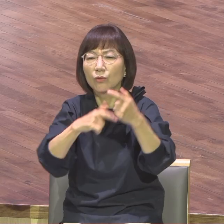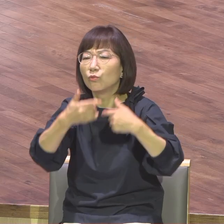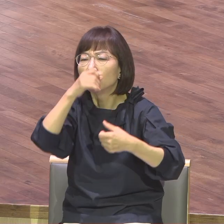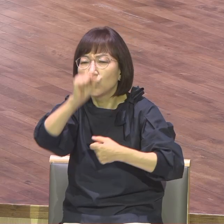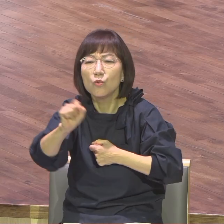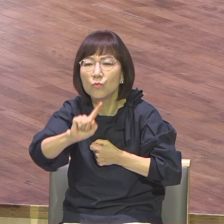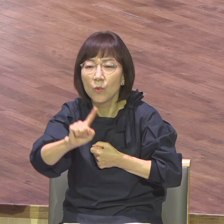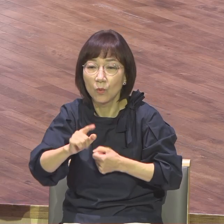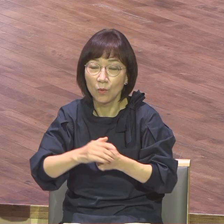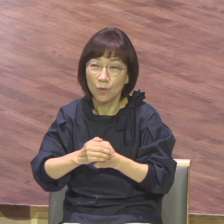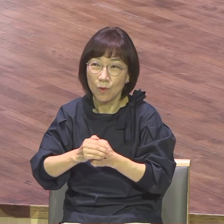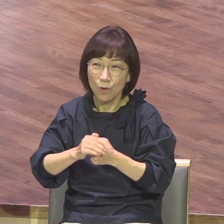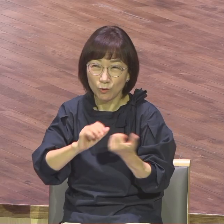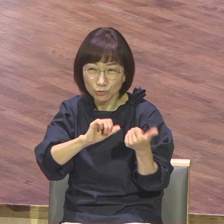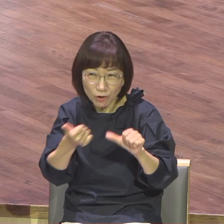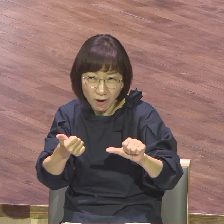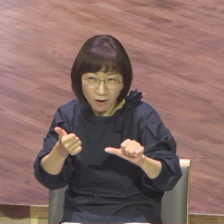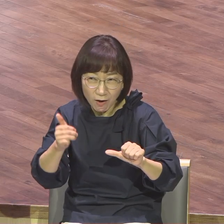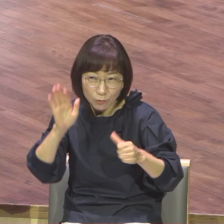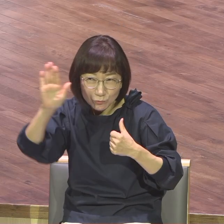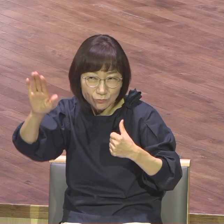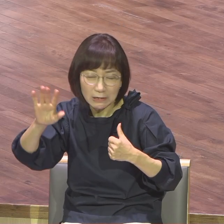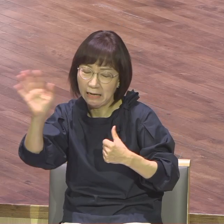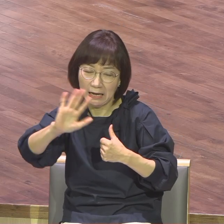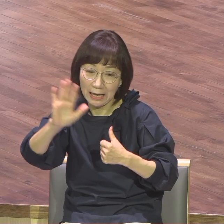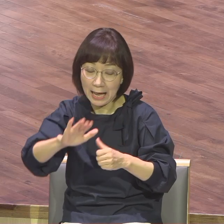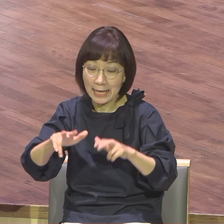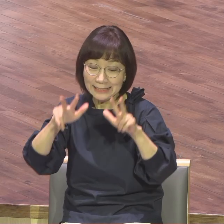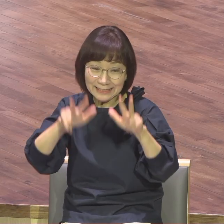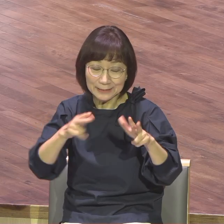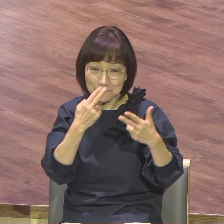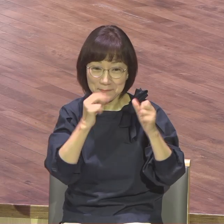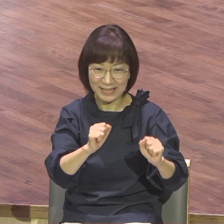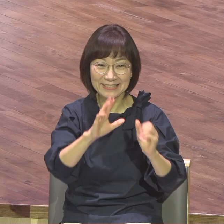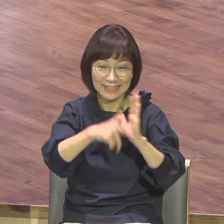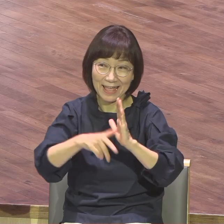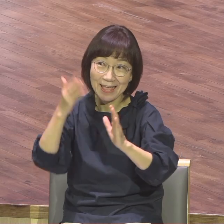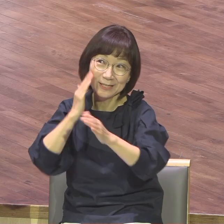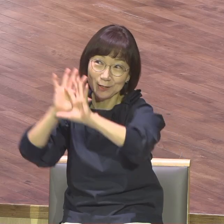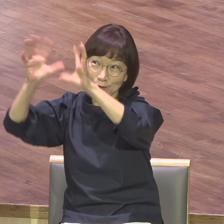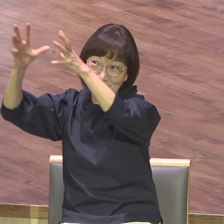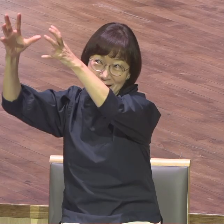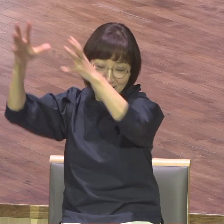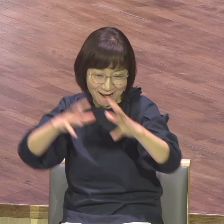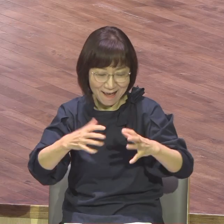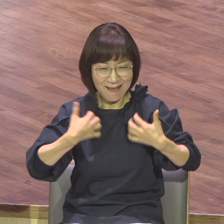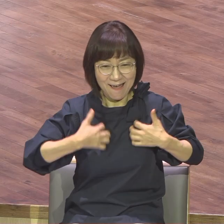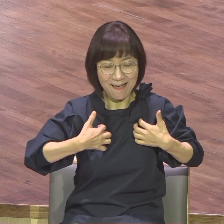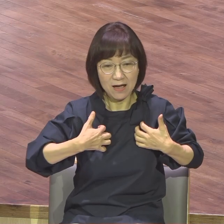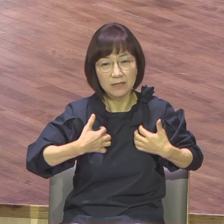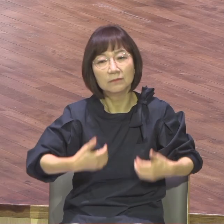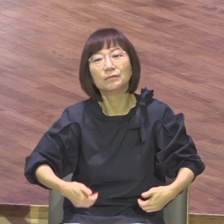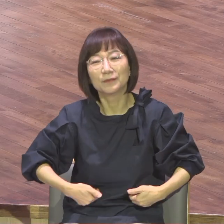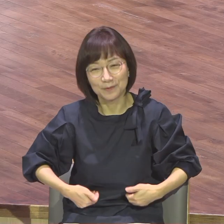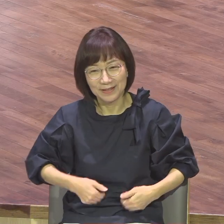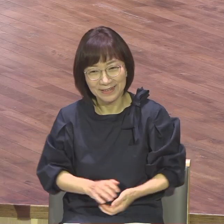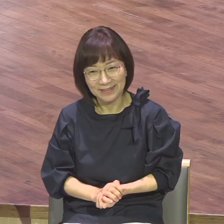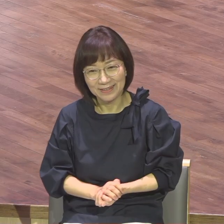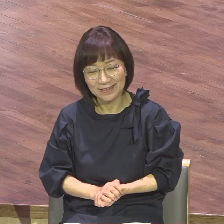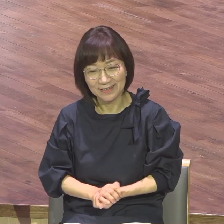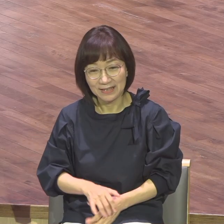누리시 바랍니다. 이게 성도의 덕분이에요. 이 코로나19로 인해서 여러 가지 정치적으로,